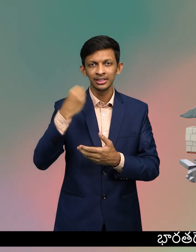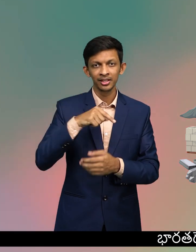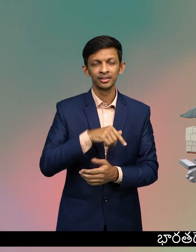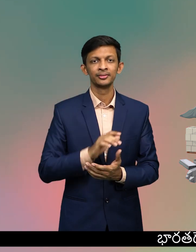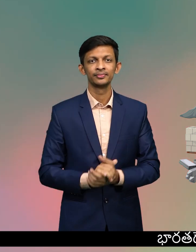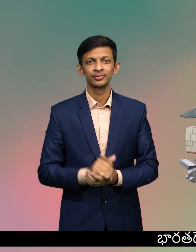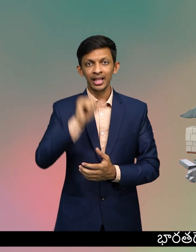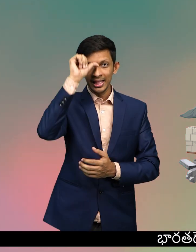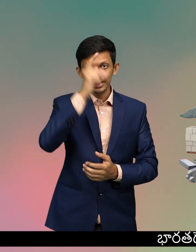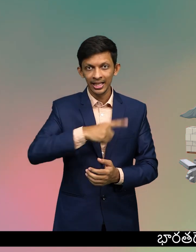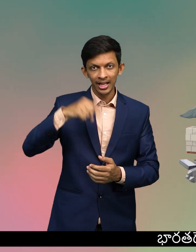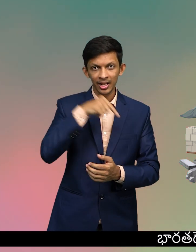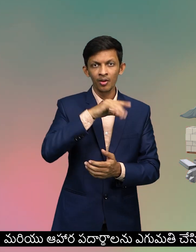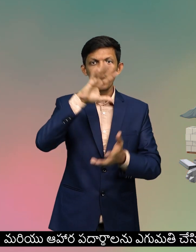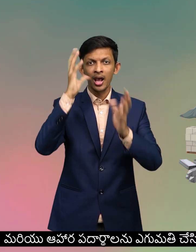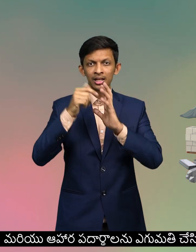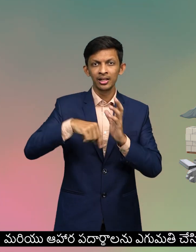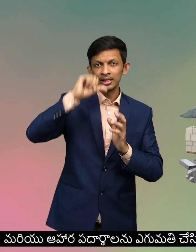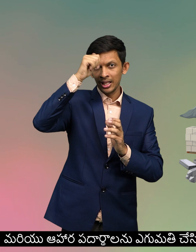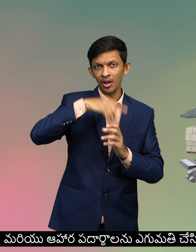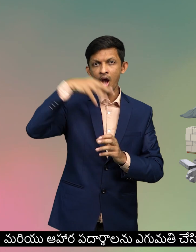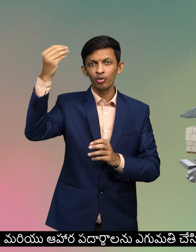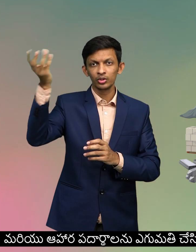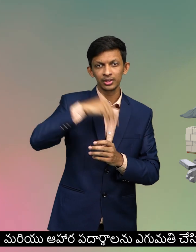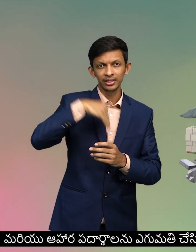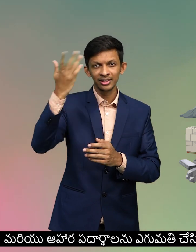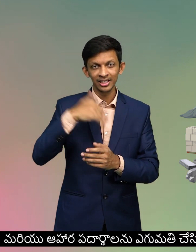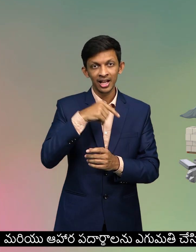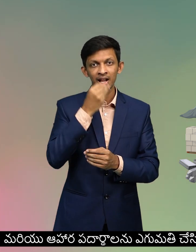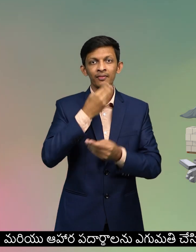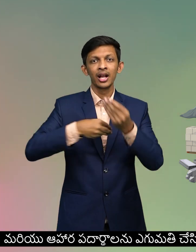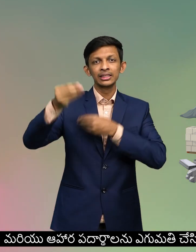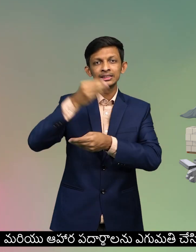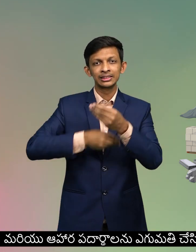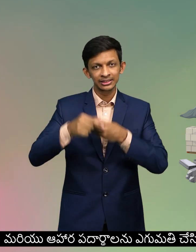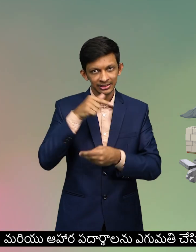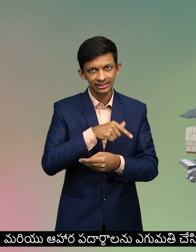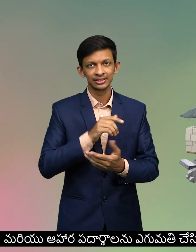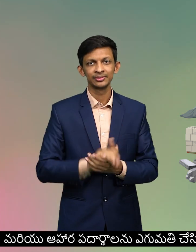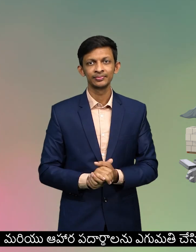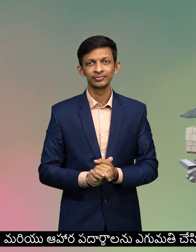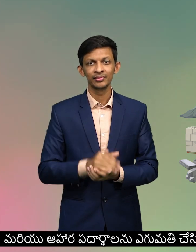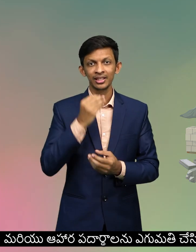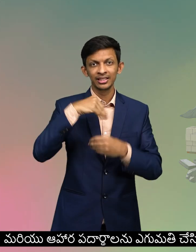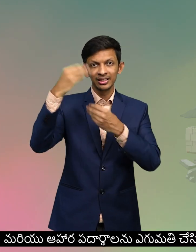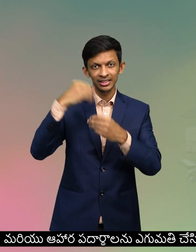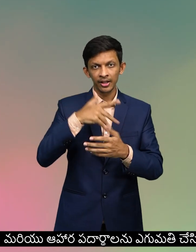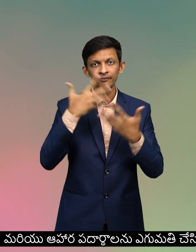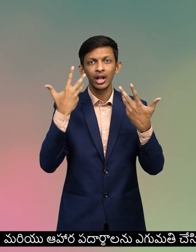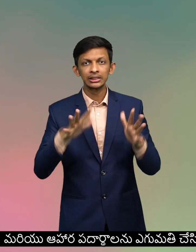భారతదేశం ముడి పదార్థాలు మరియు ఆహార పదార్థాలను ఎగుమతి చేసింది మరియు పూర్తయిన వస్తువులను దిగుమతి